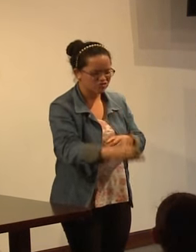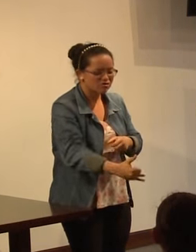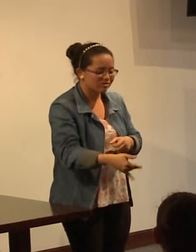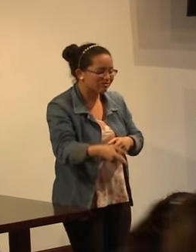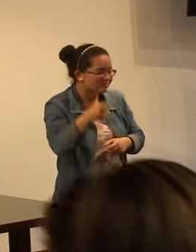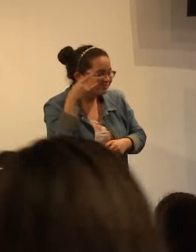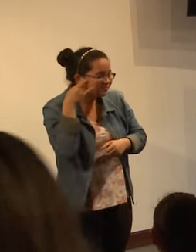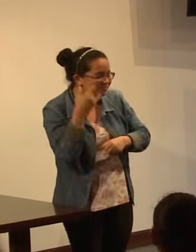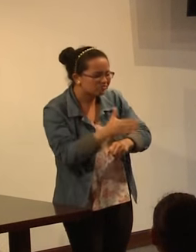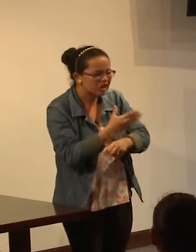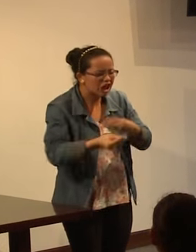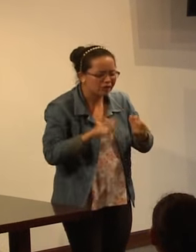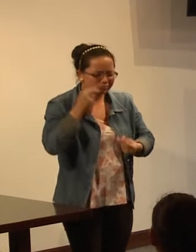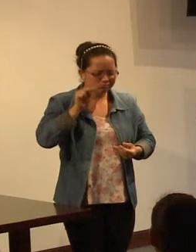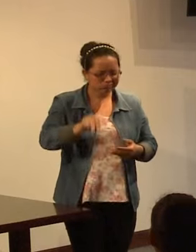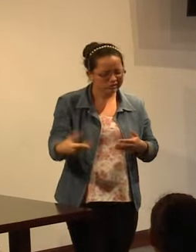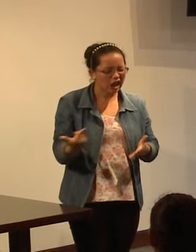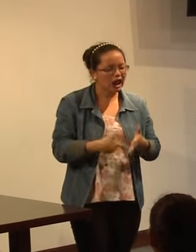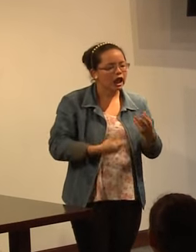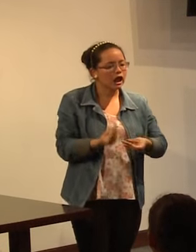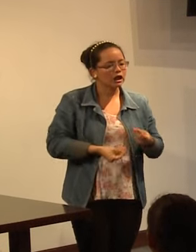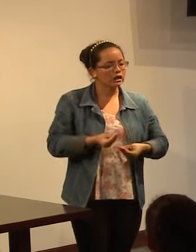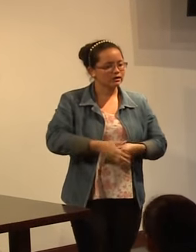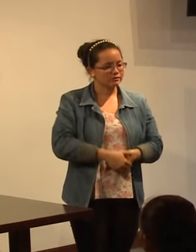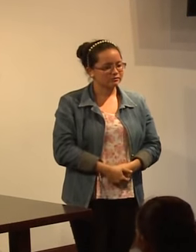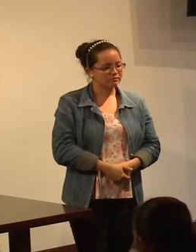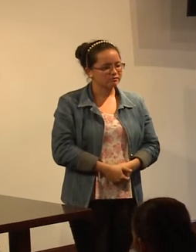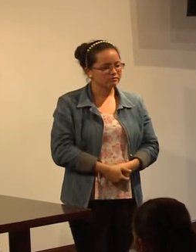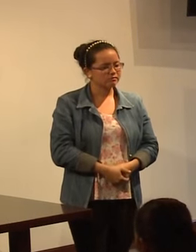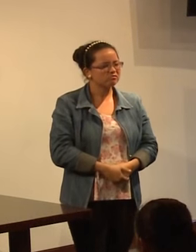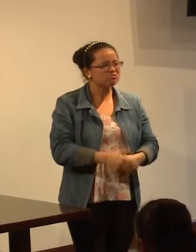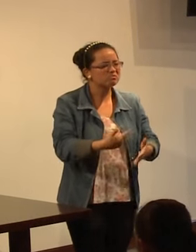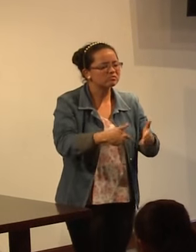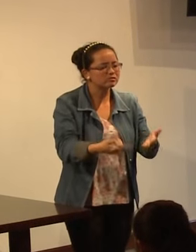música, ¿qué tiende a hacer? ¿Qué hace?